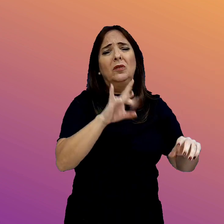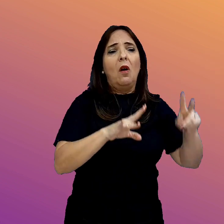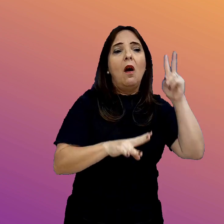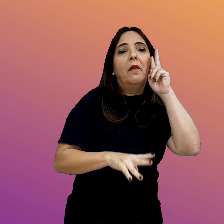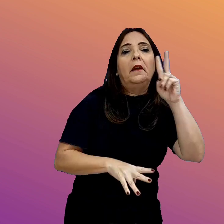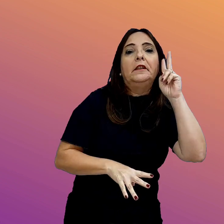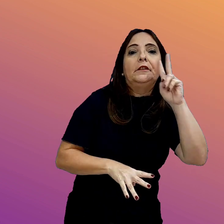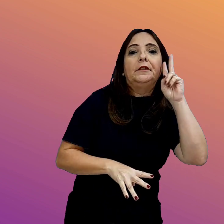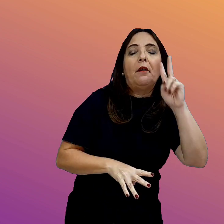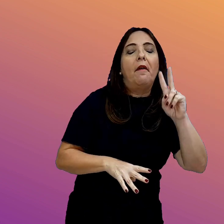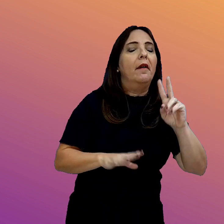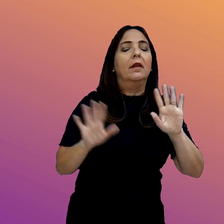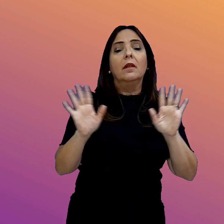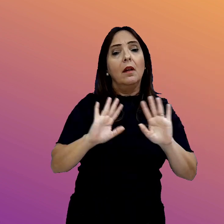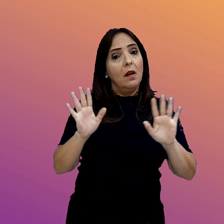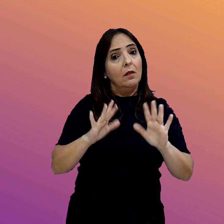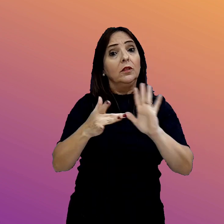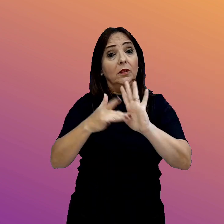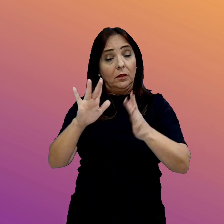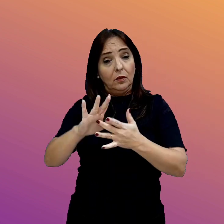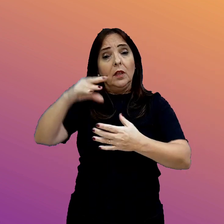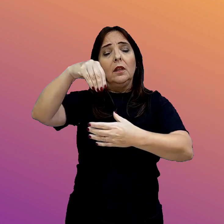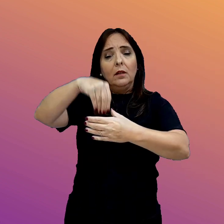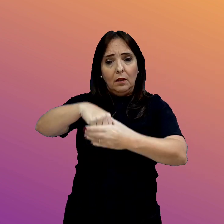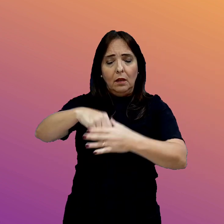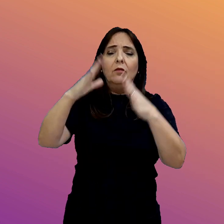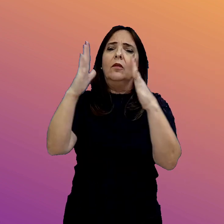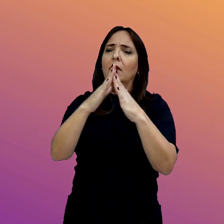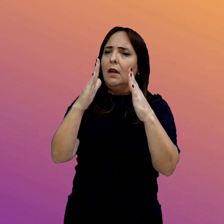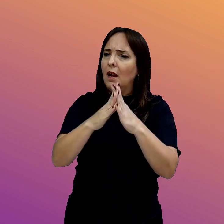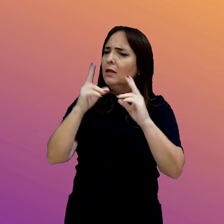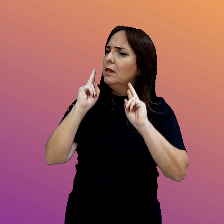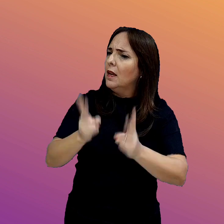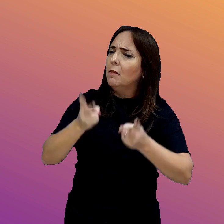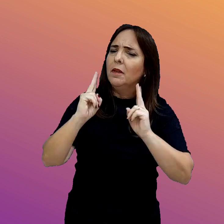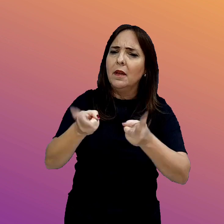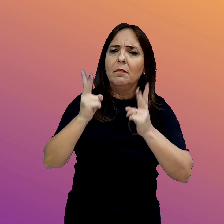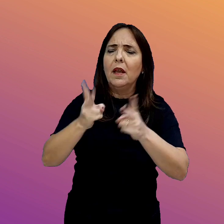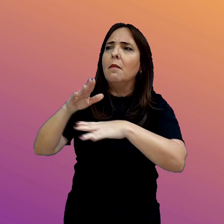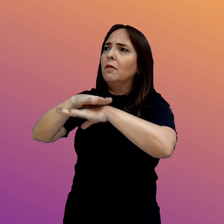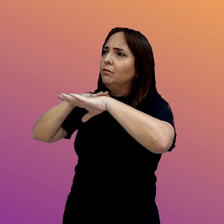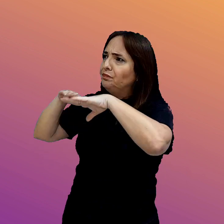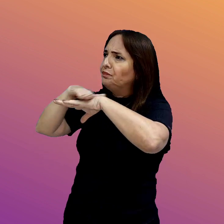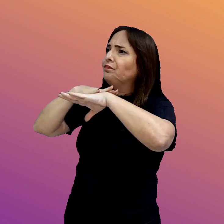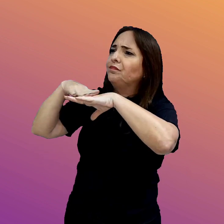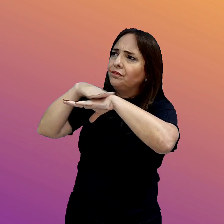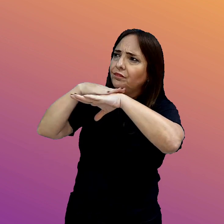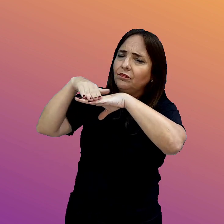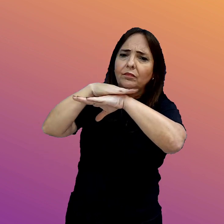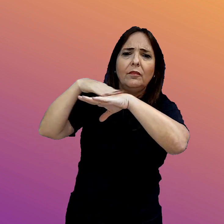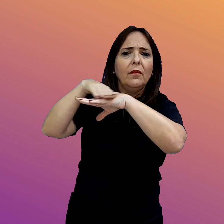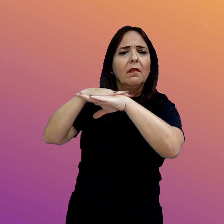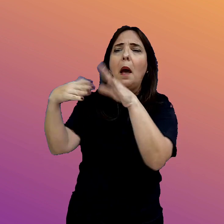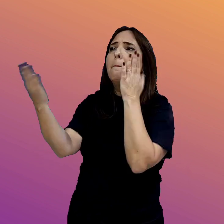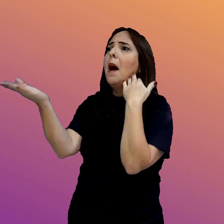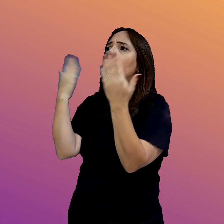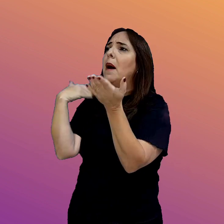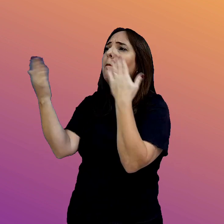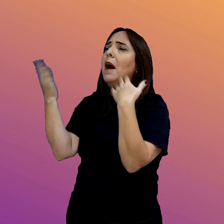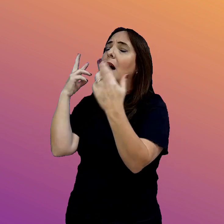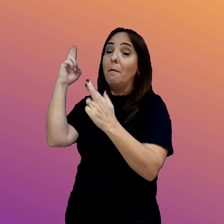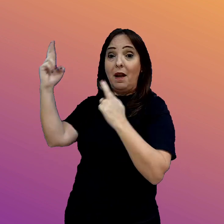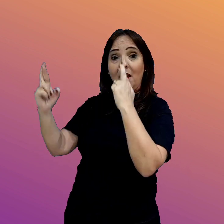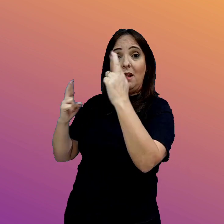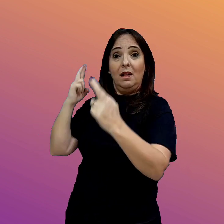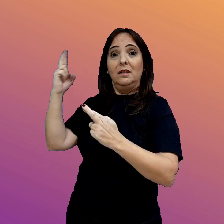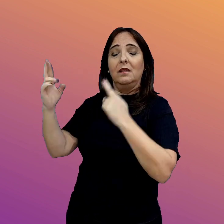nossa casa, que tem que ser acionado todas as vezes, precisamos conversar com ele todo o tempo. Então, essa relação com esse